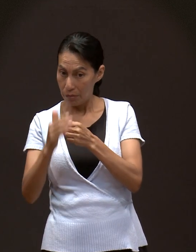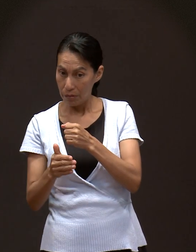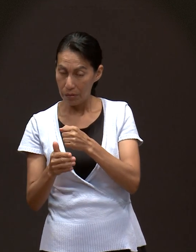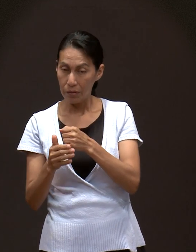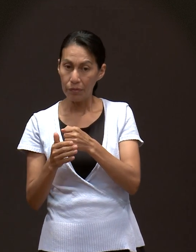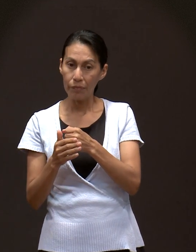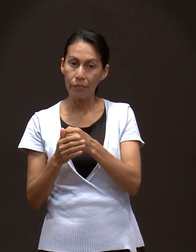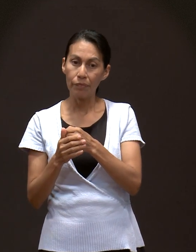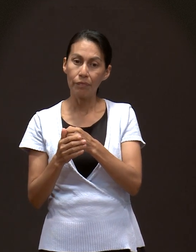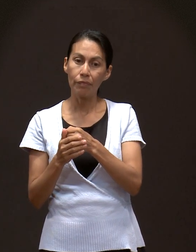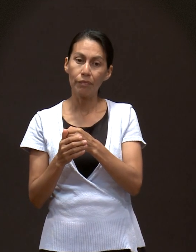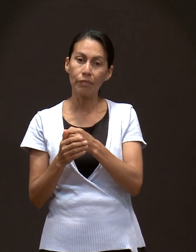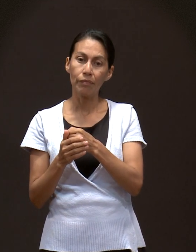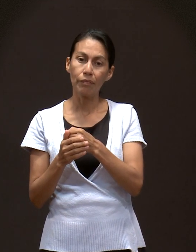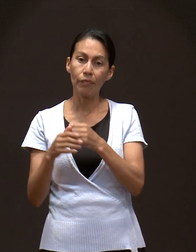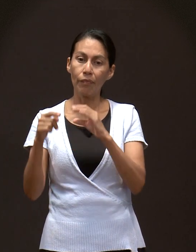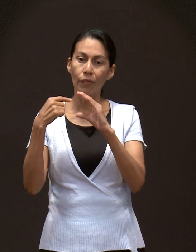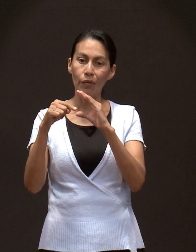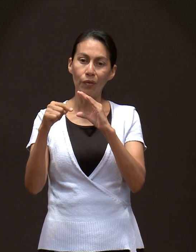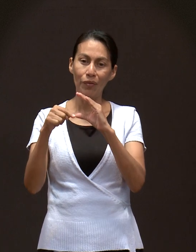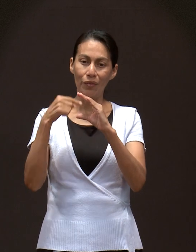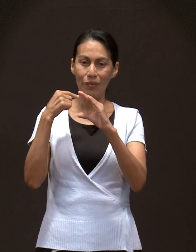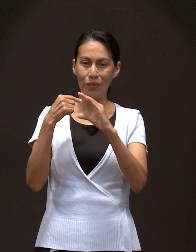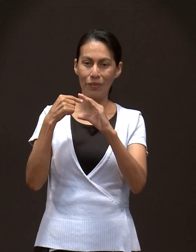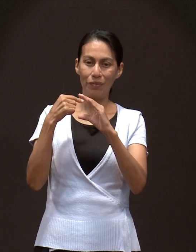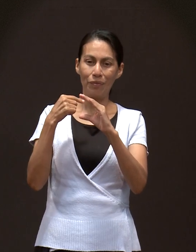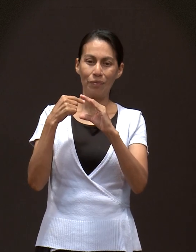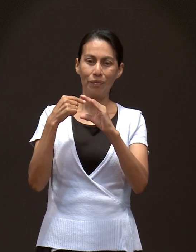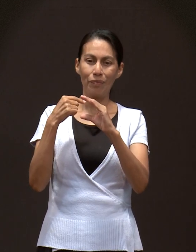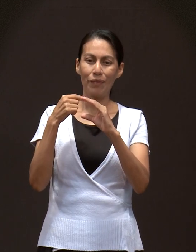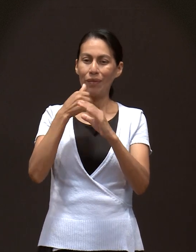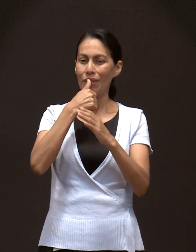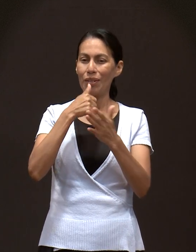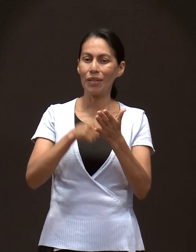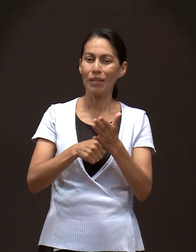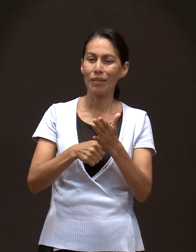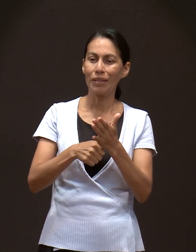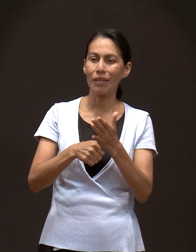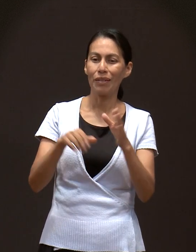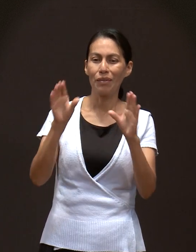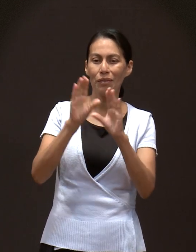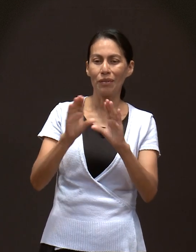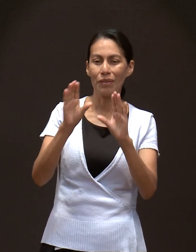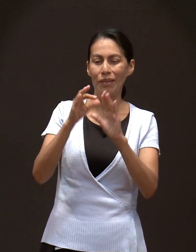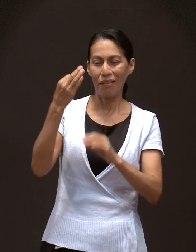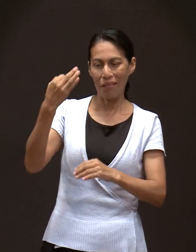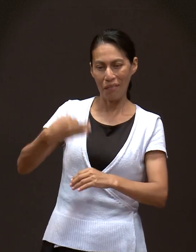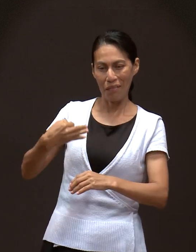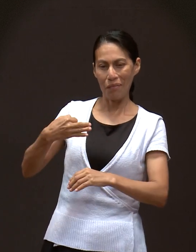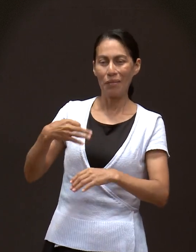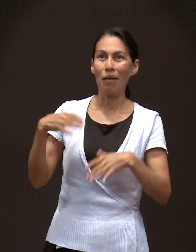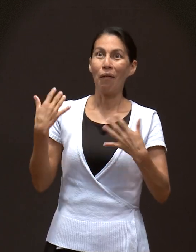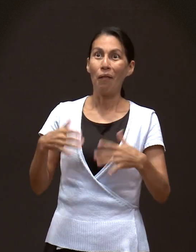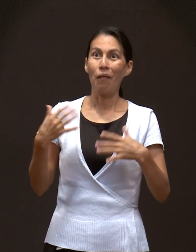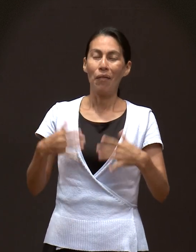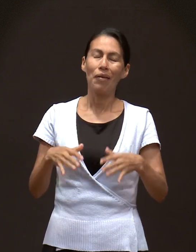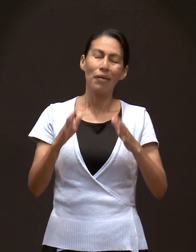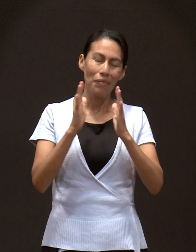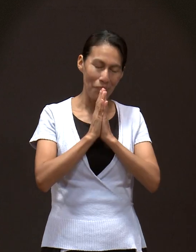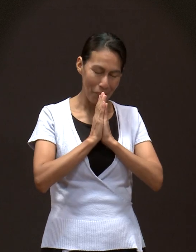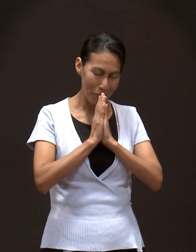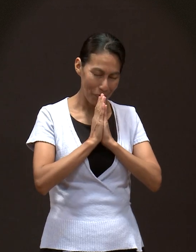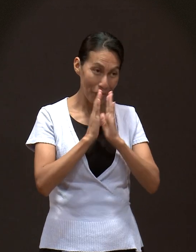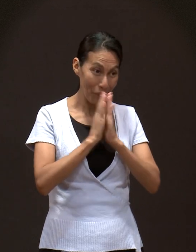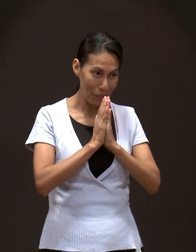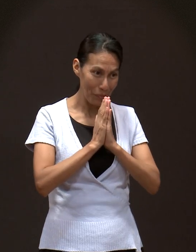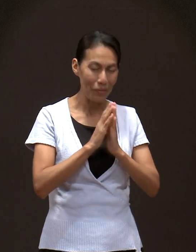semestre, me llega al correo la carta de aceptación del programa de Colportaje. Amén,